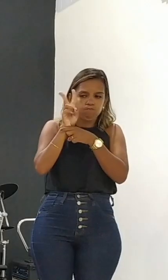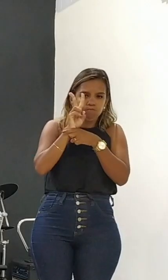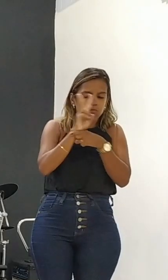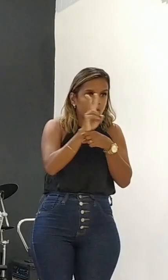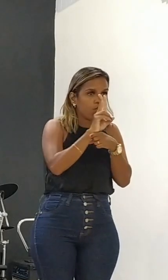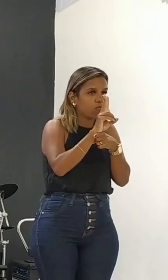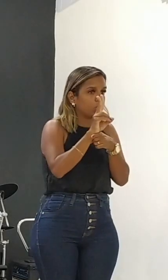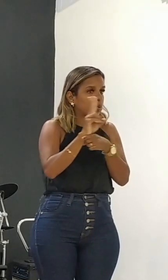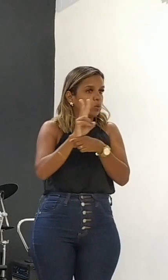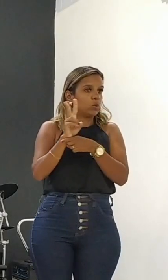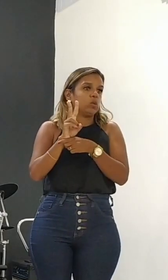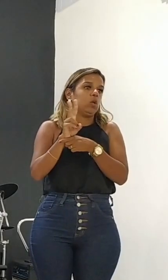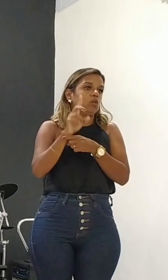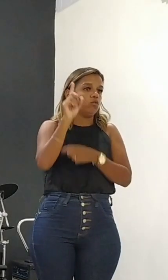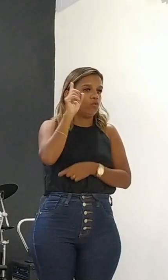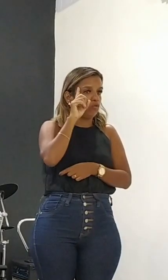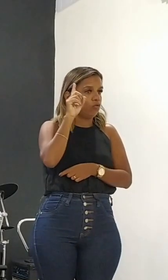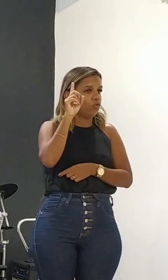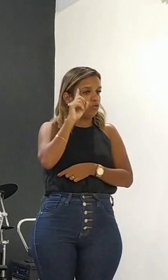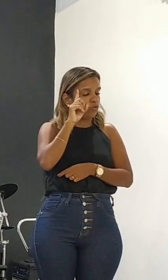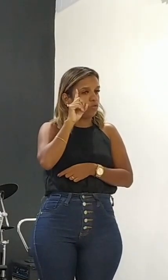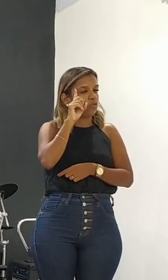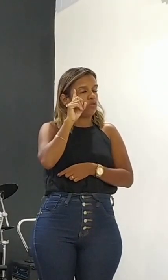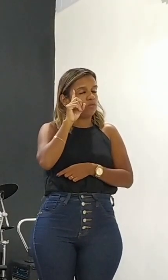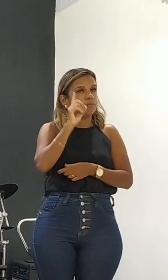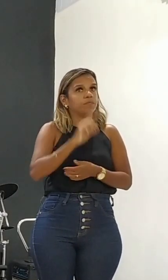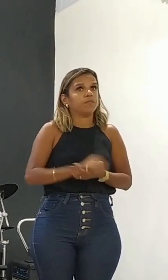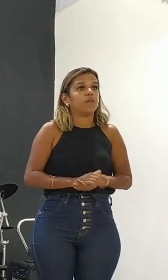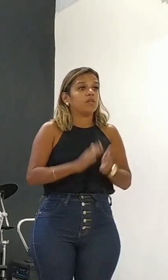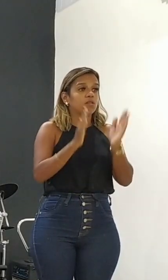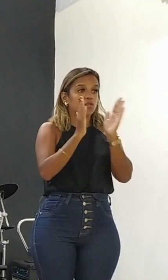noite, por causa deles. Eles